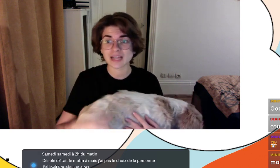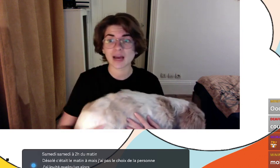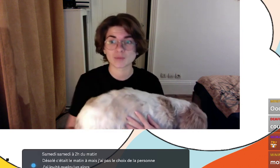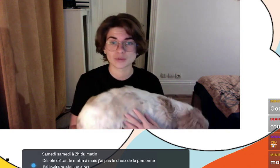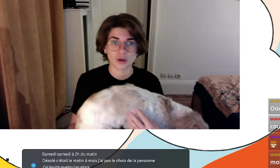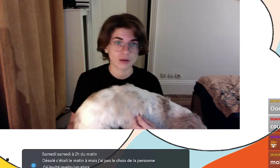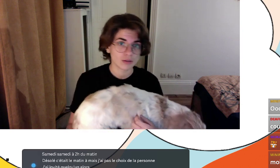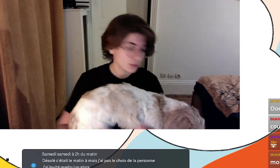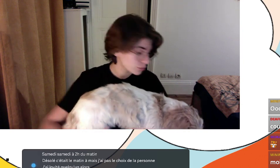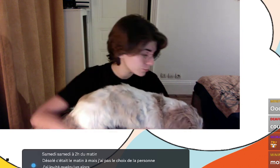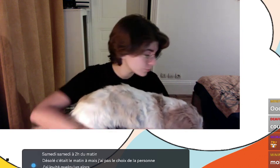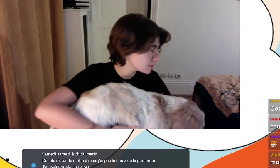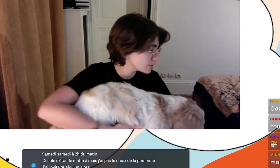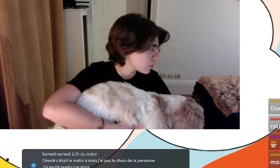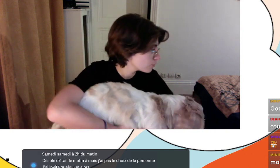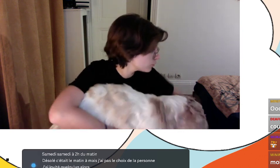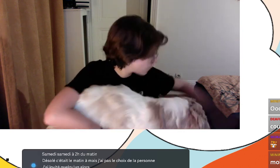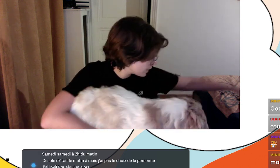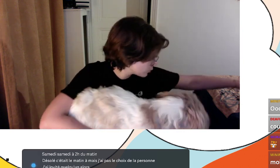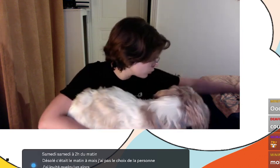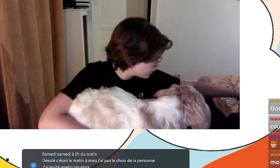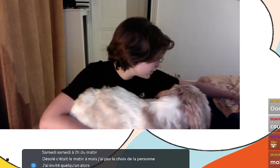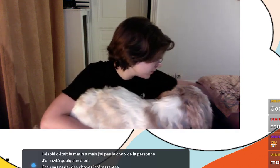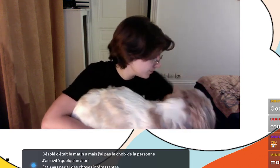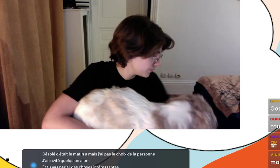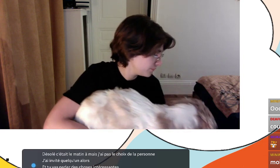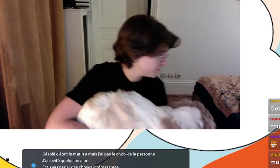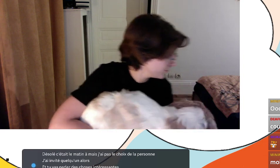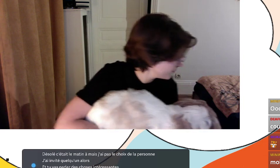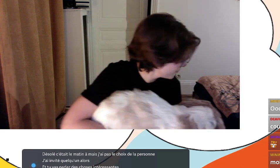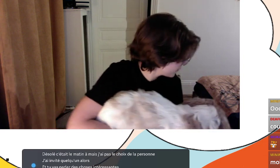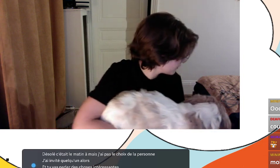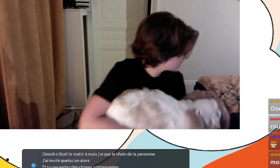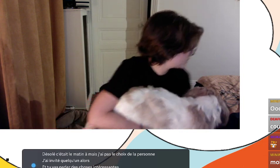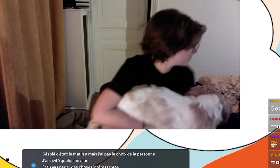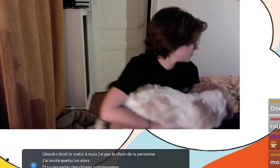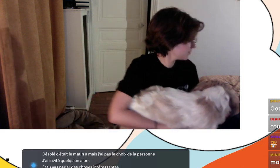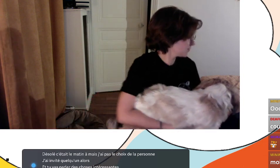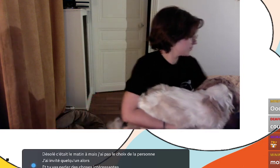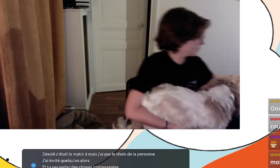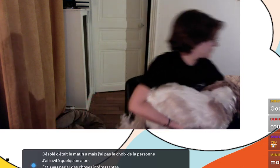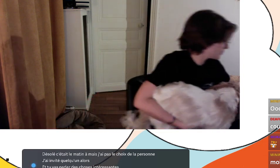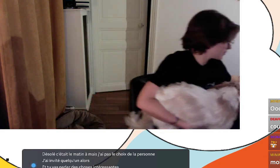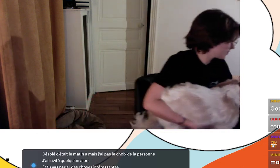samedi à 11h. Tu veux descendre? Tu veux aller sur le lit? Vas-y,